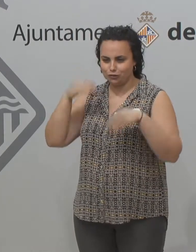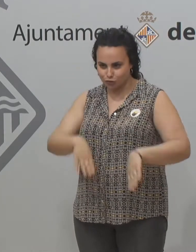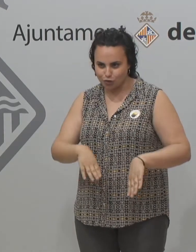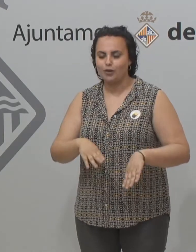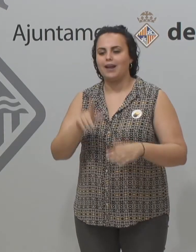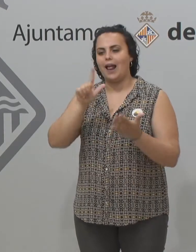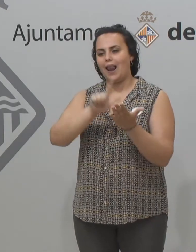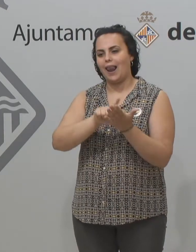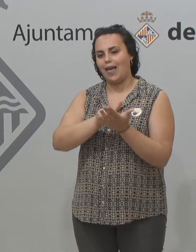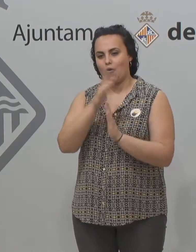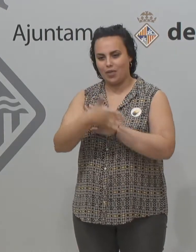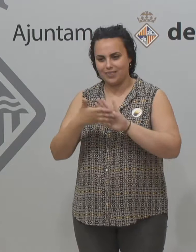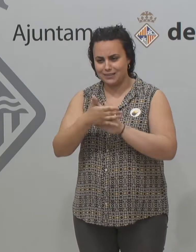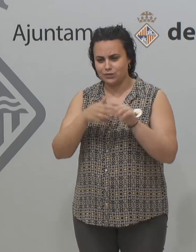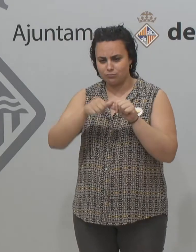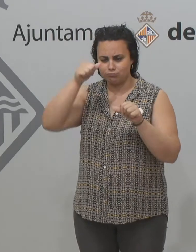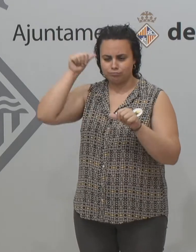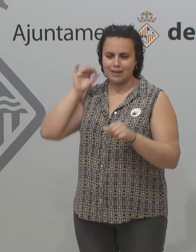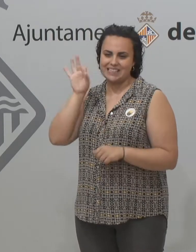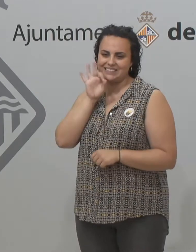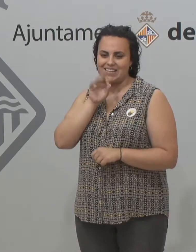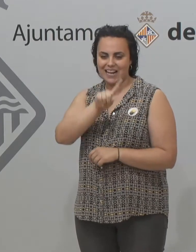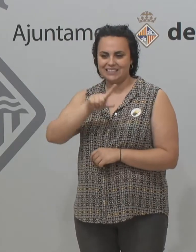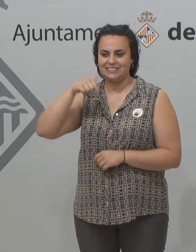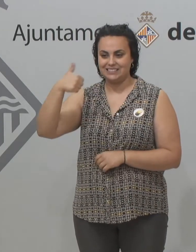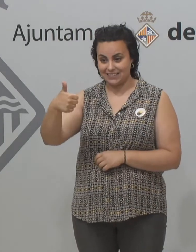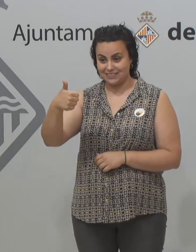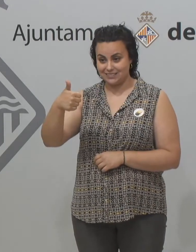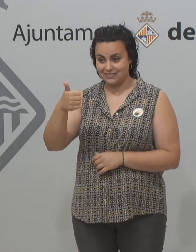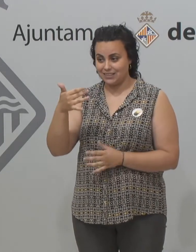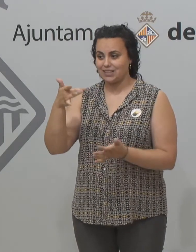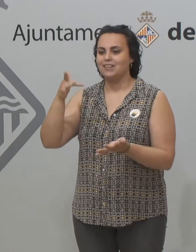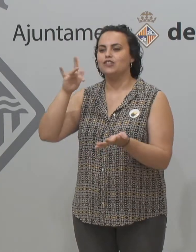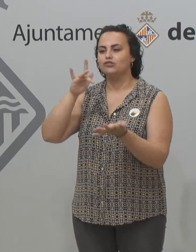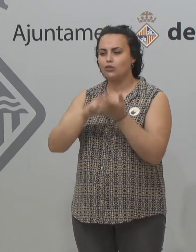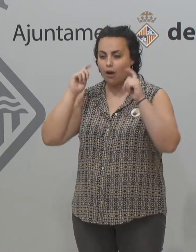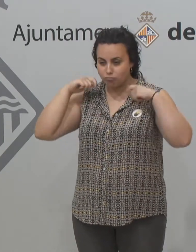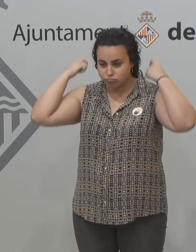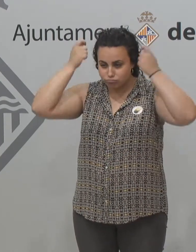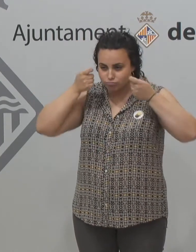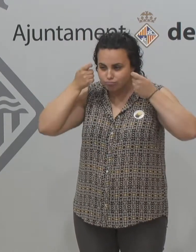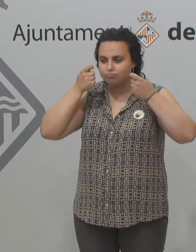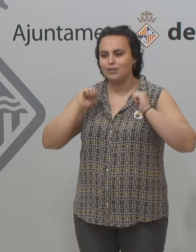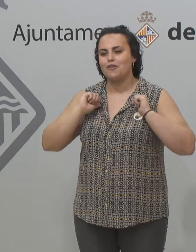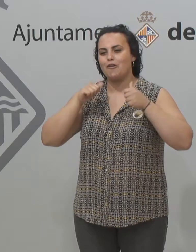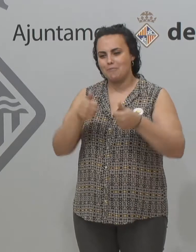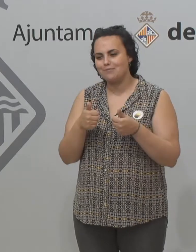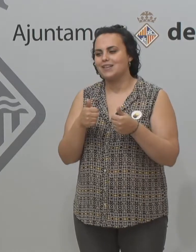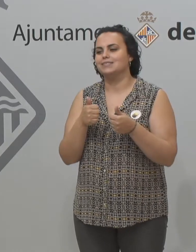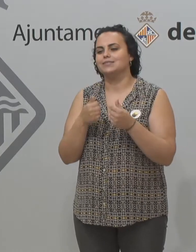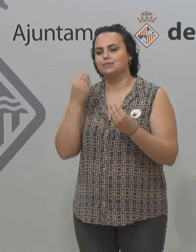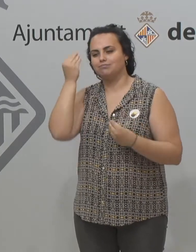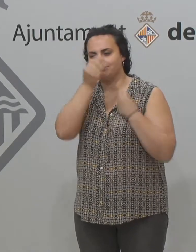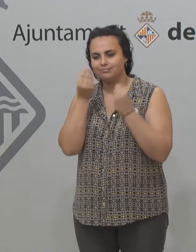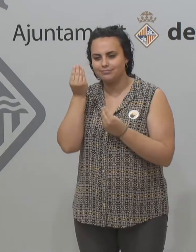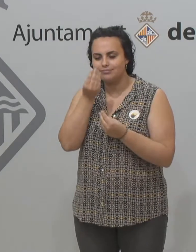signes es remunten en el segle XVI, quan els monjos varen començar a idear un llenguatge per als